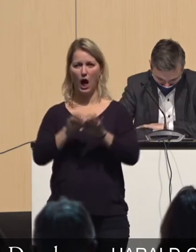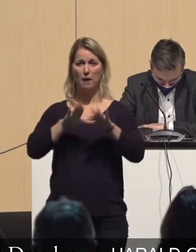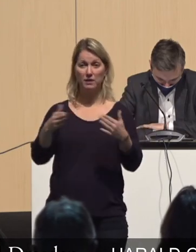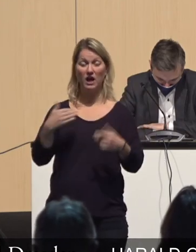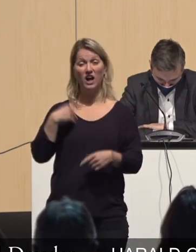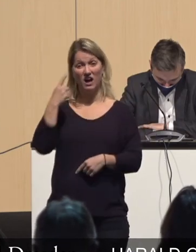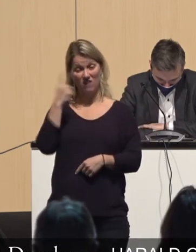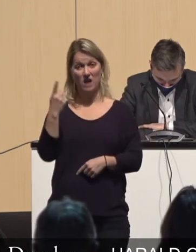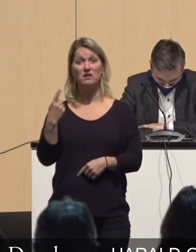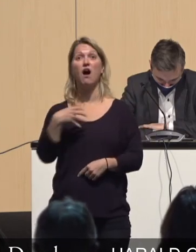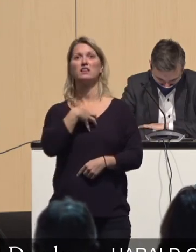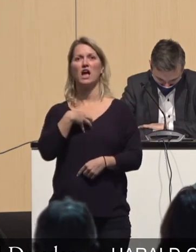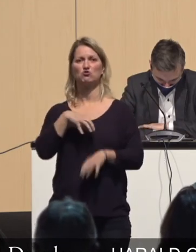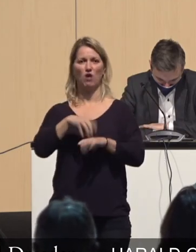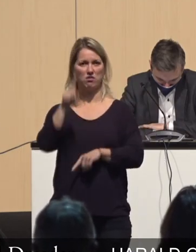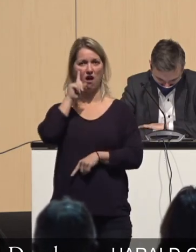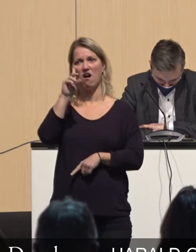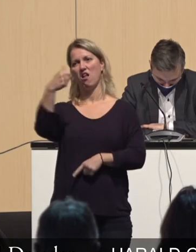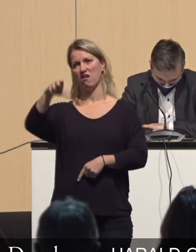viel Geld gibt als Dresdner Stadtrat.